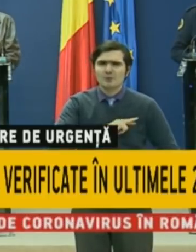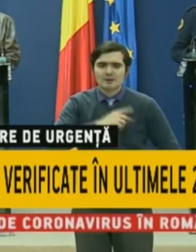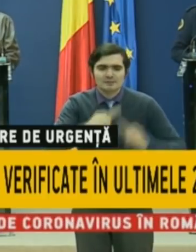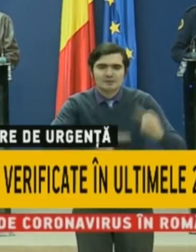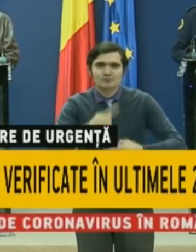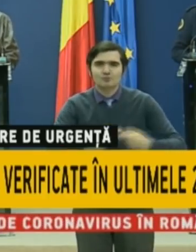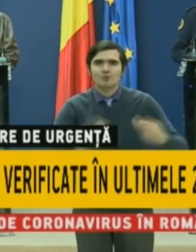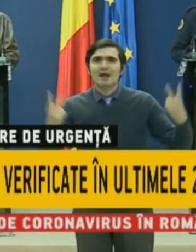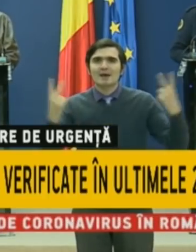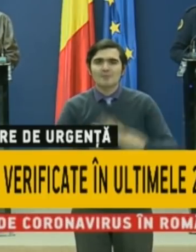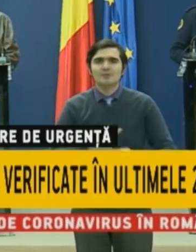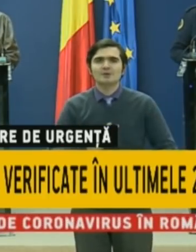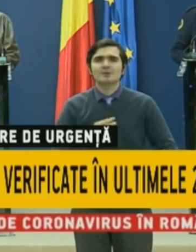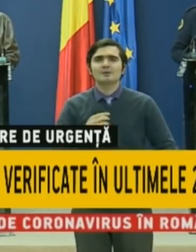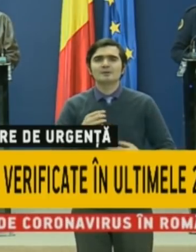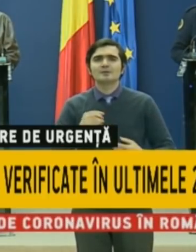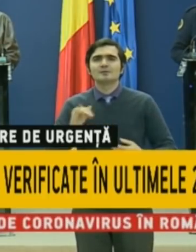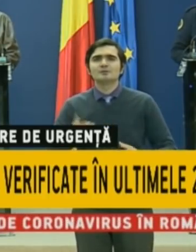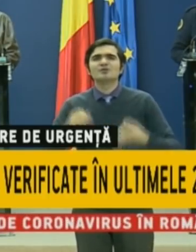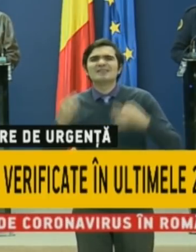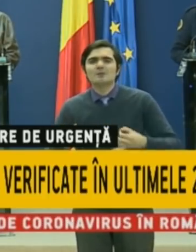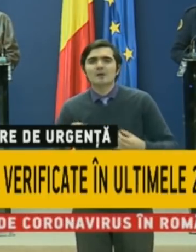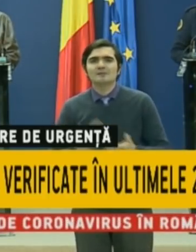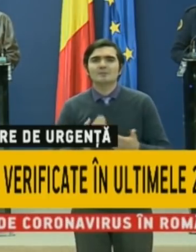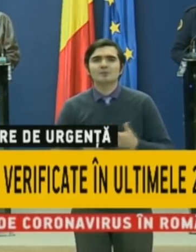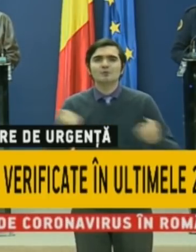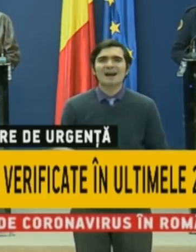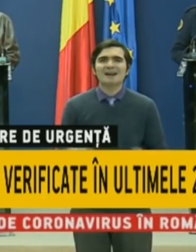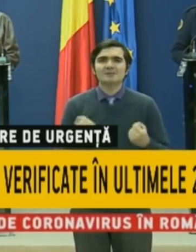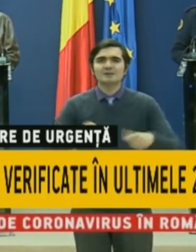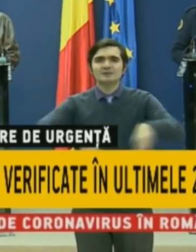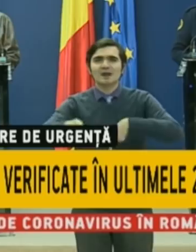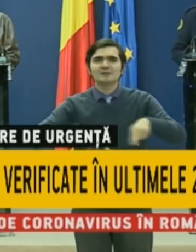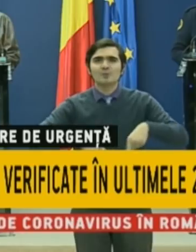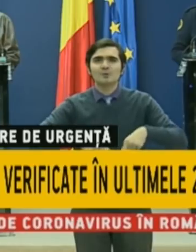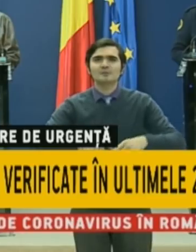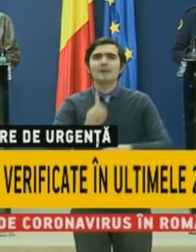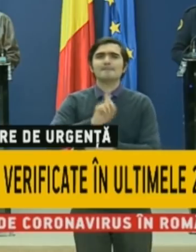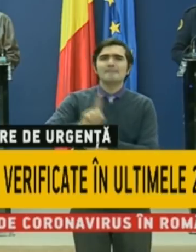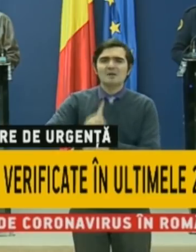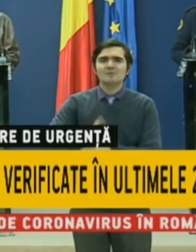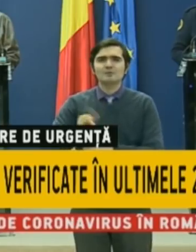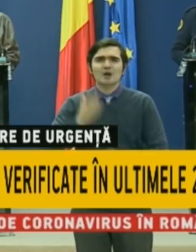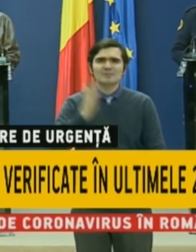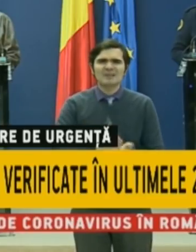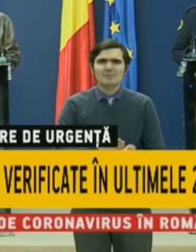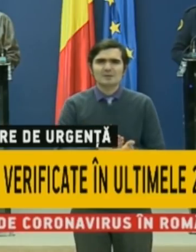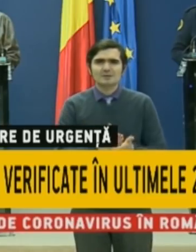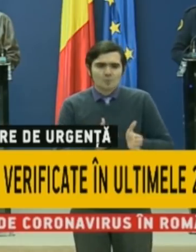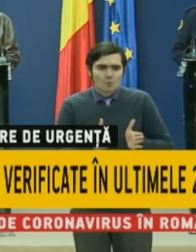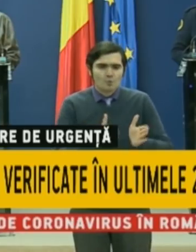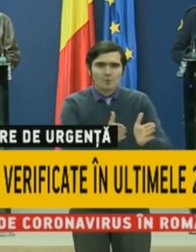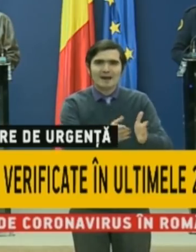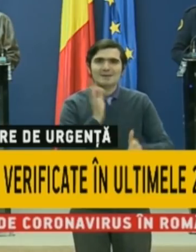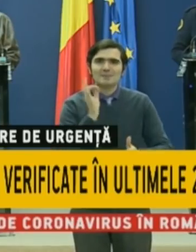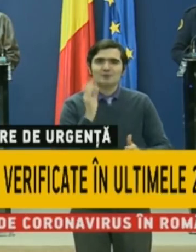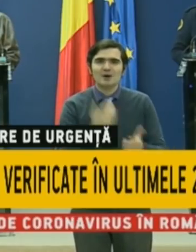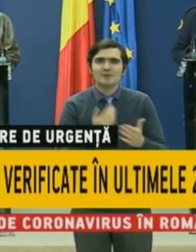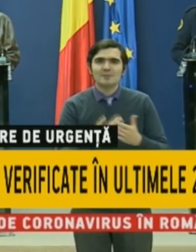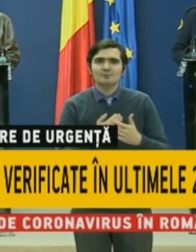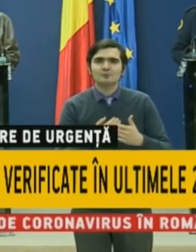rapiditate și în siguranță a activităților de transport de marfă. În acest sens, am stabilit culoare speciale de intrare